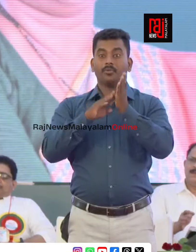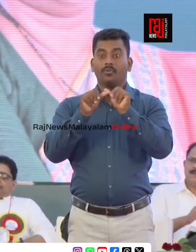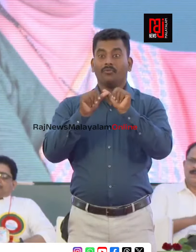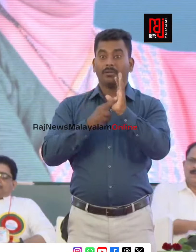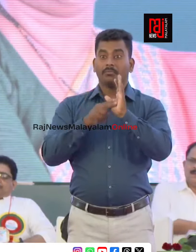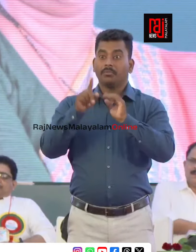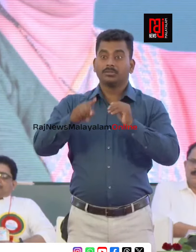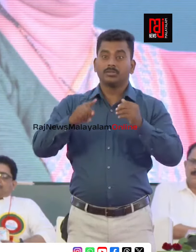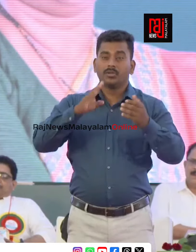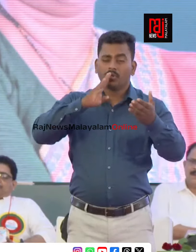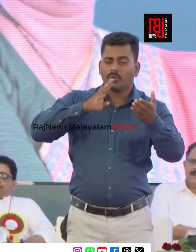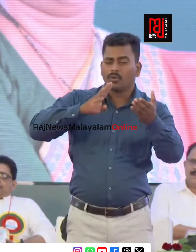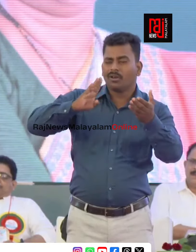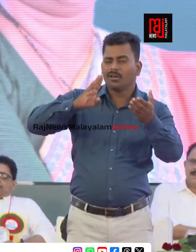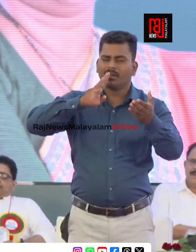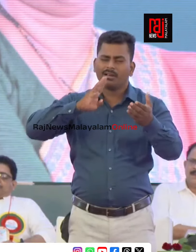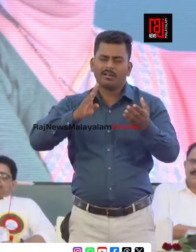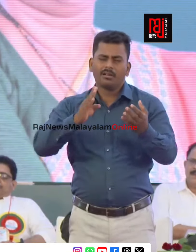കേൾവിക്കുറവുണ്ടായിരുന്നു.